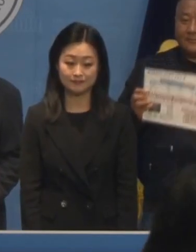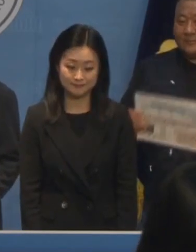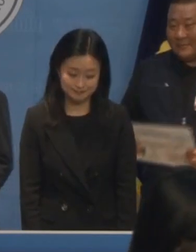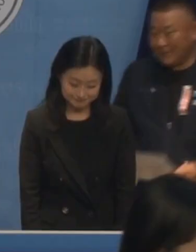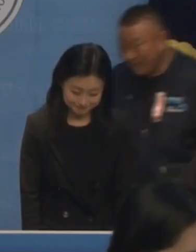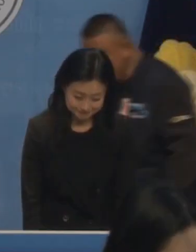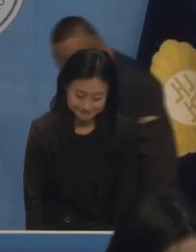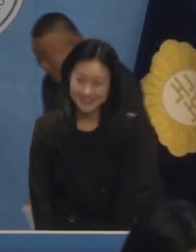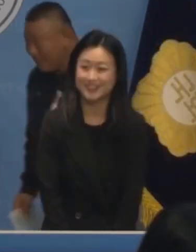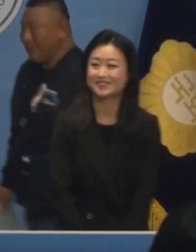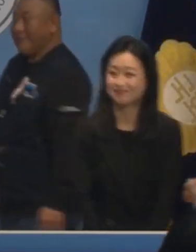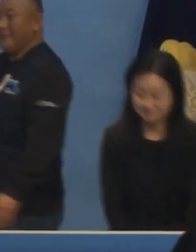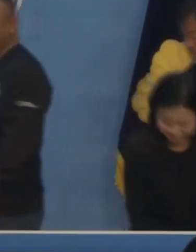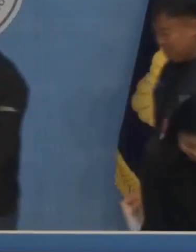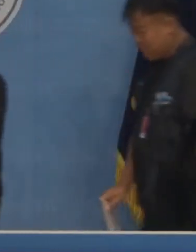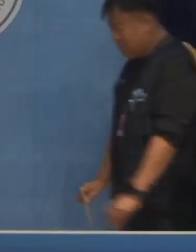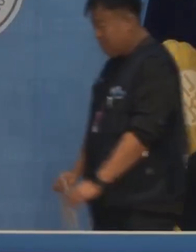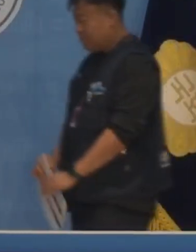감사합니다겠습니다네